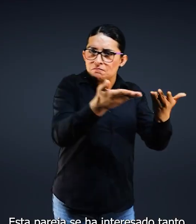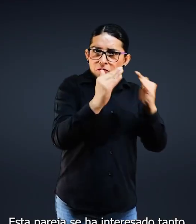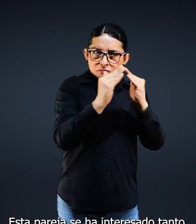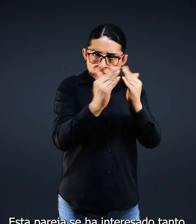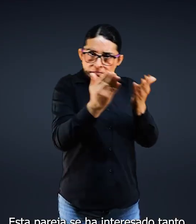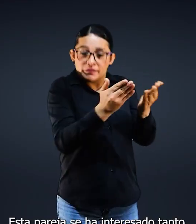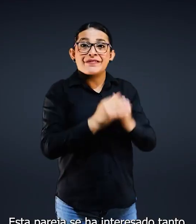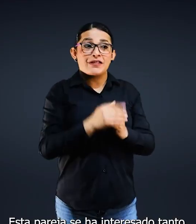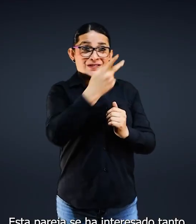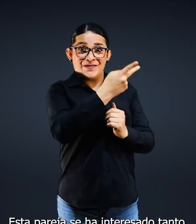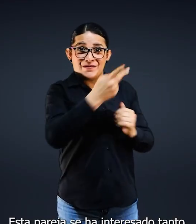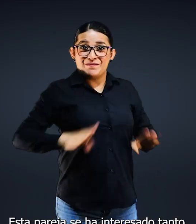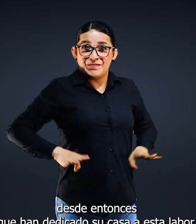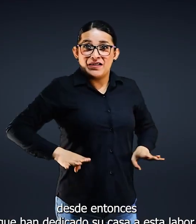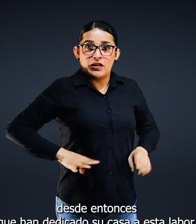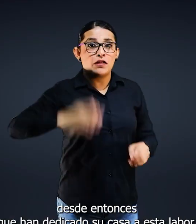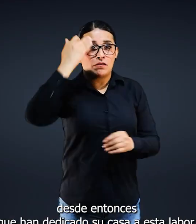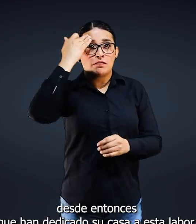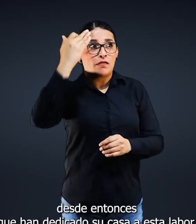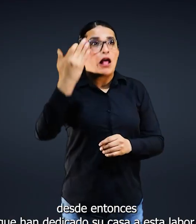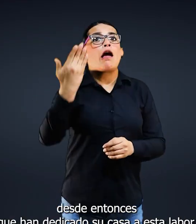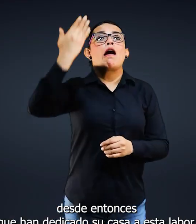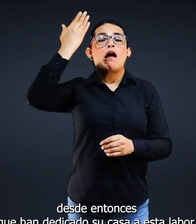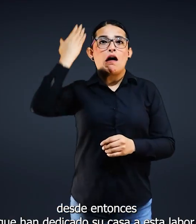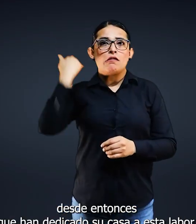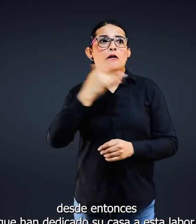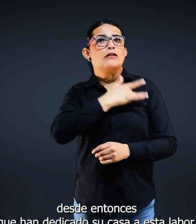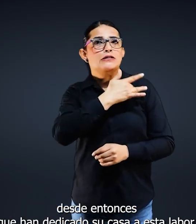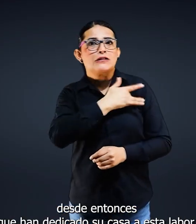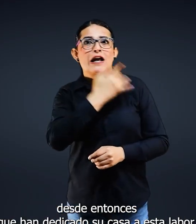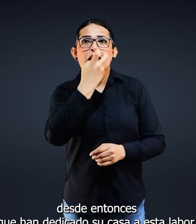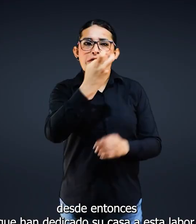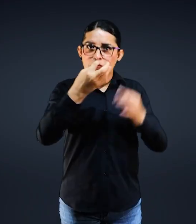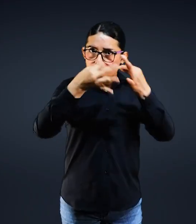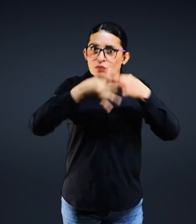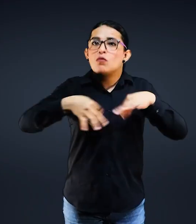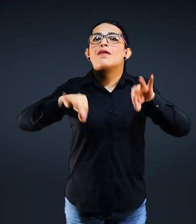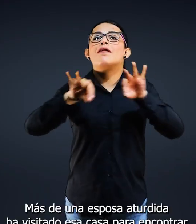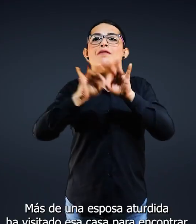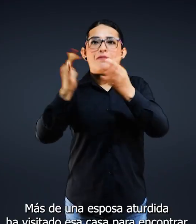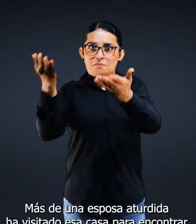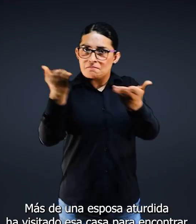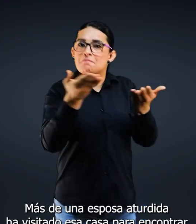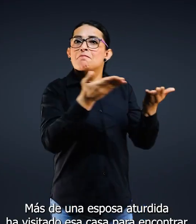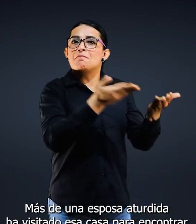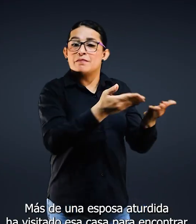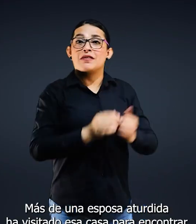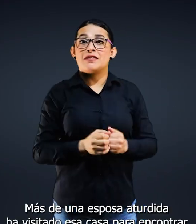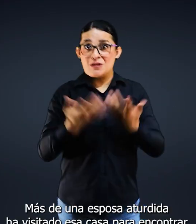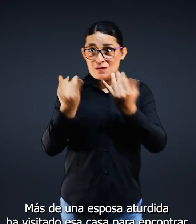Esta pareja se ha interesado tanto desde entonces que han dedicado su casa a esta labor. Más de una esposa aturdida